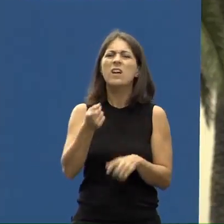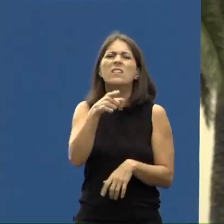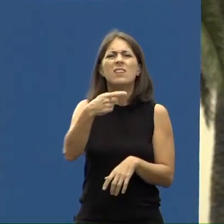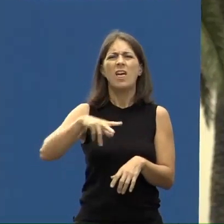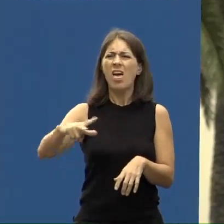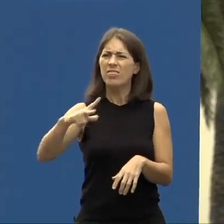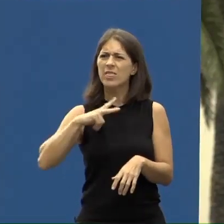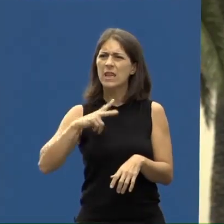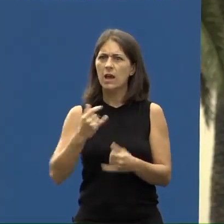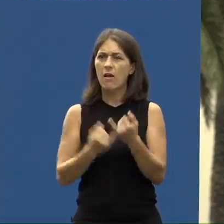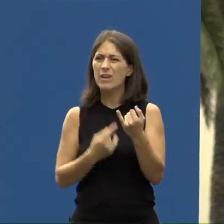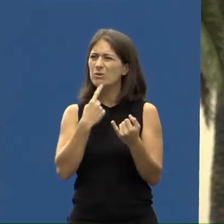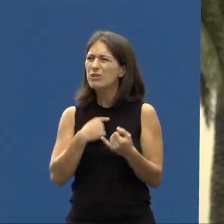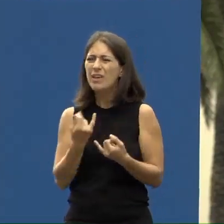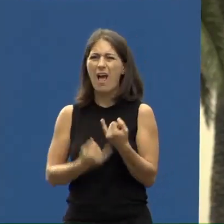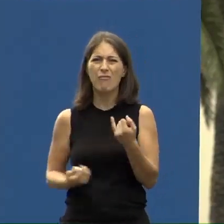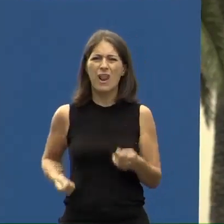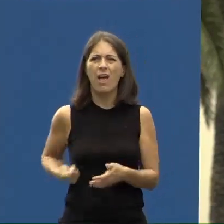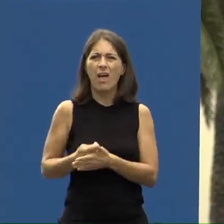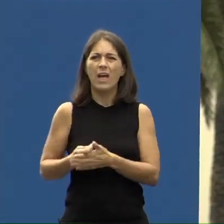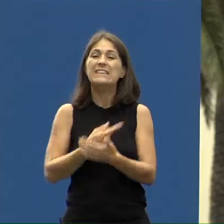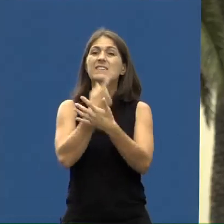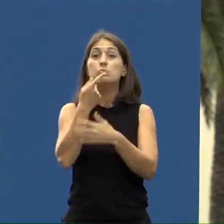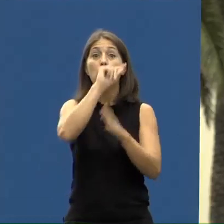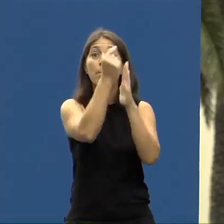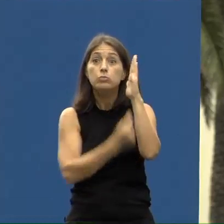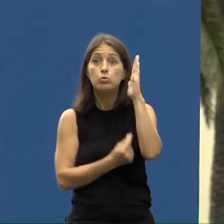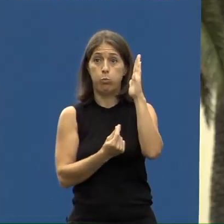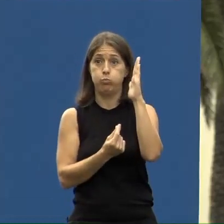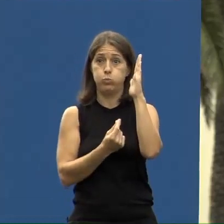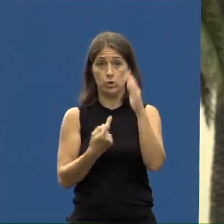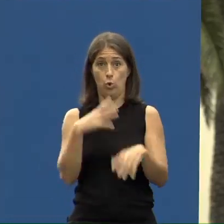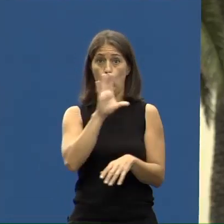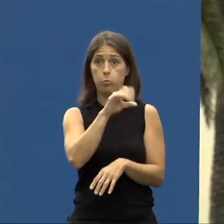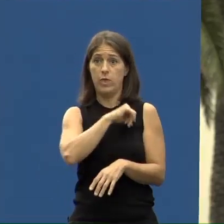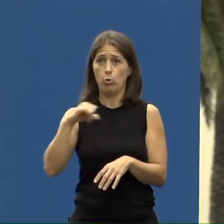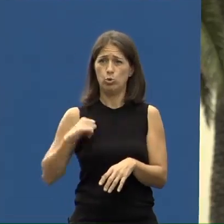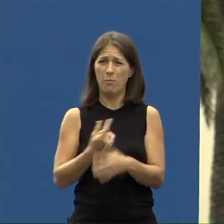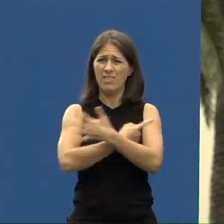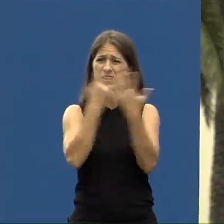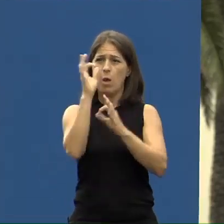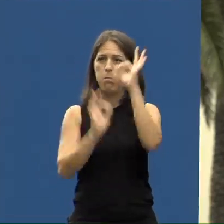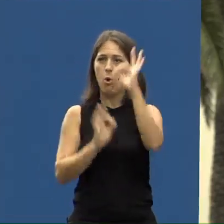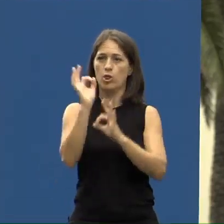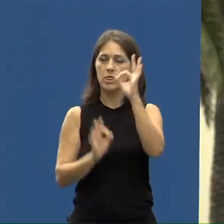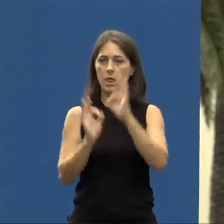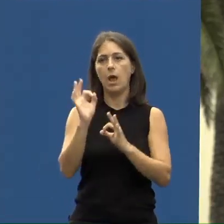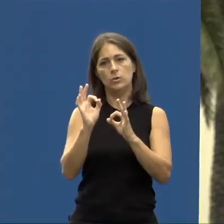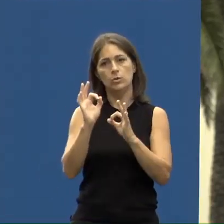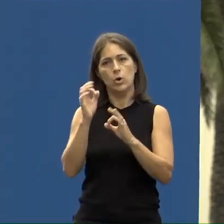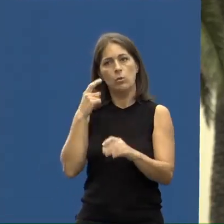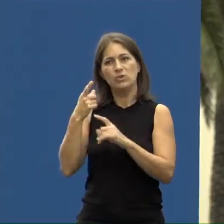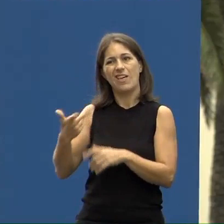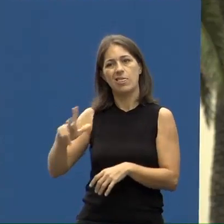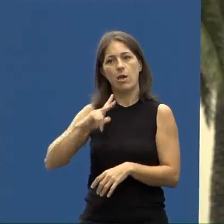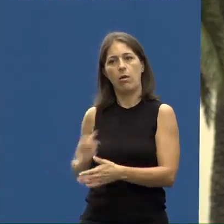débeda custa xa un 16% do presuposto da comunidade autónoma, unha das maiores porcentaxes de débeda